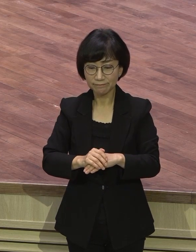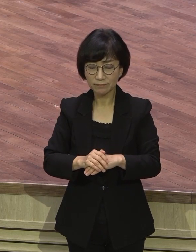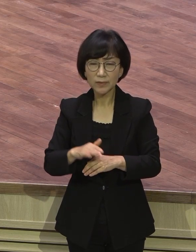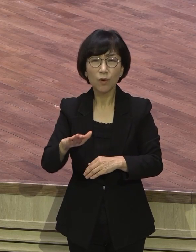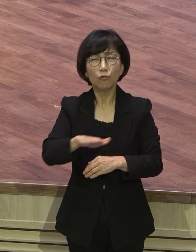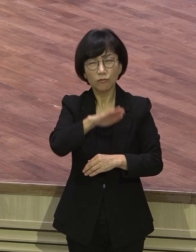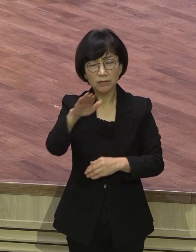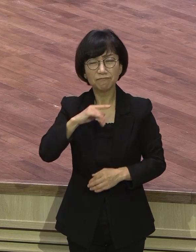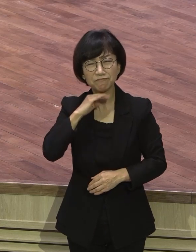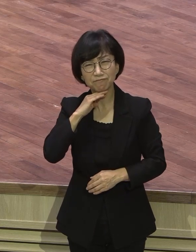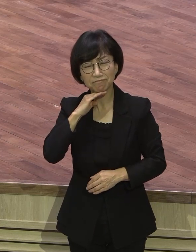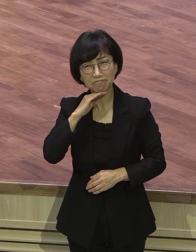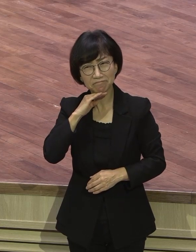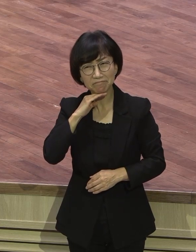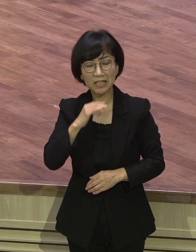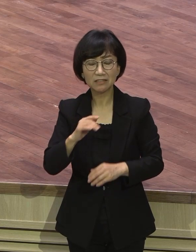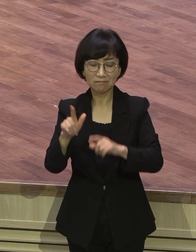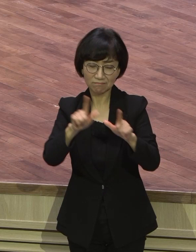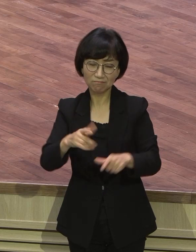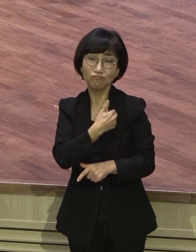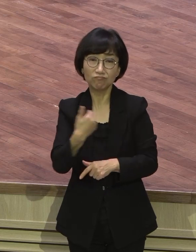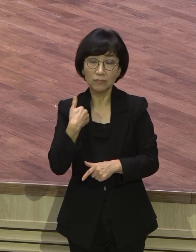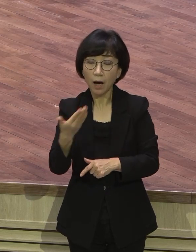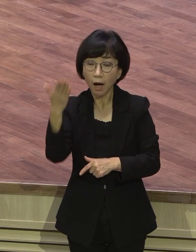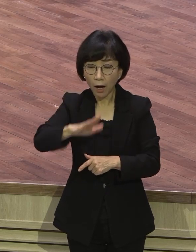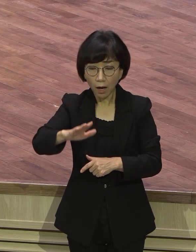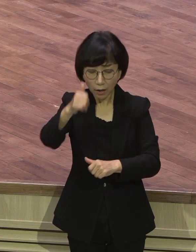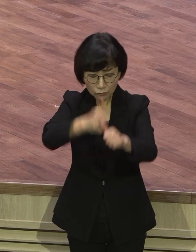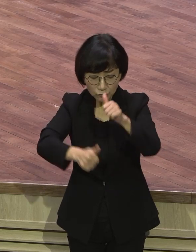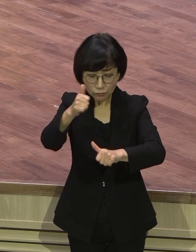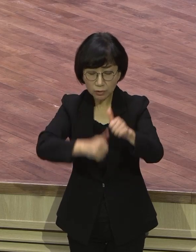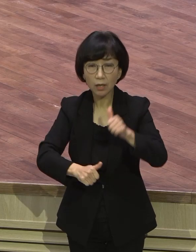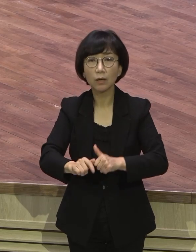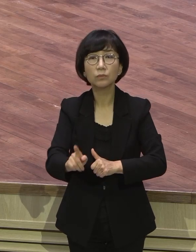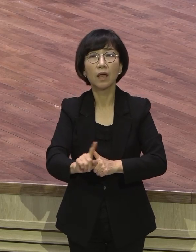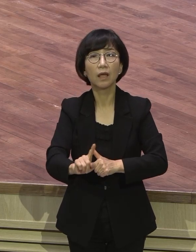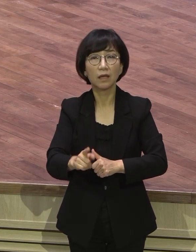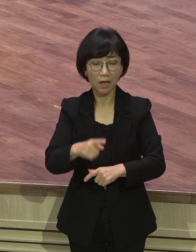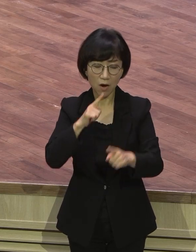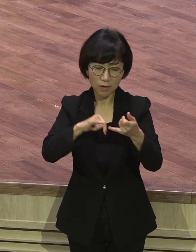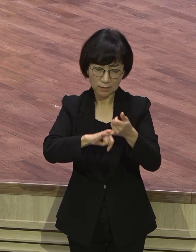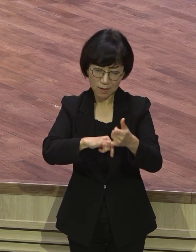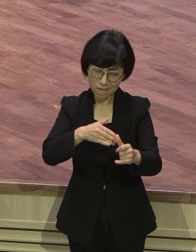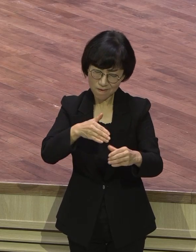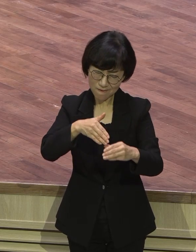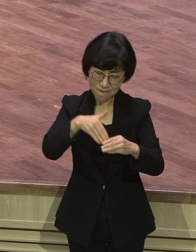우리 냅런트 후배들 후손들 은약 심어주지 않으면 큰일 나요.